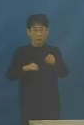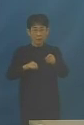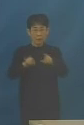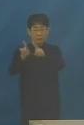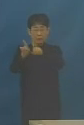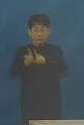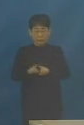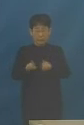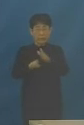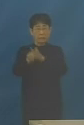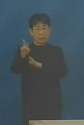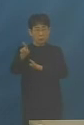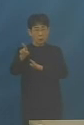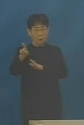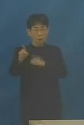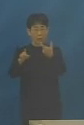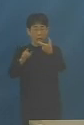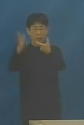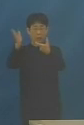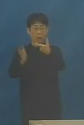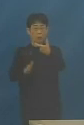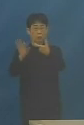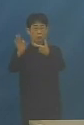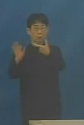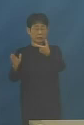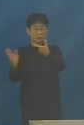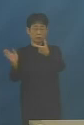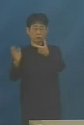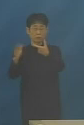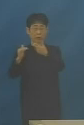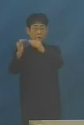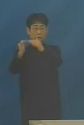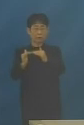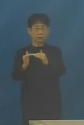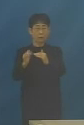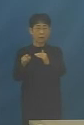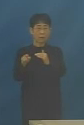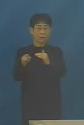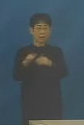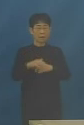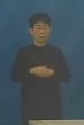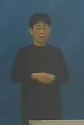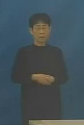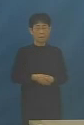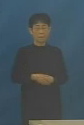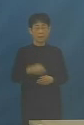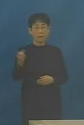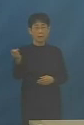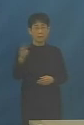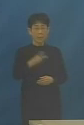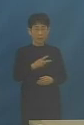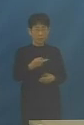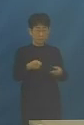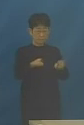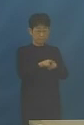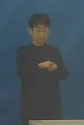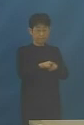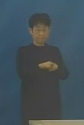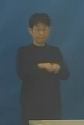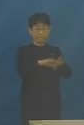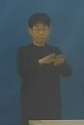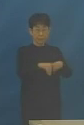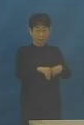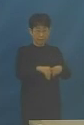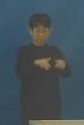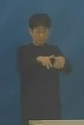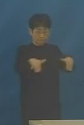だいたい6割ぐらいに減ってしまったということでありますまた影響等の主な構成